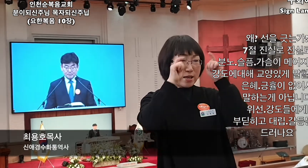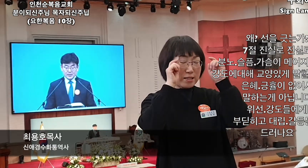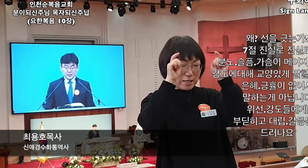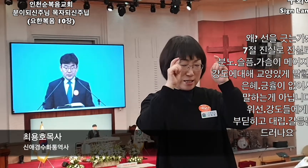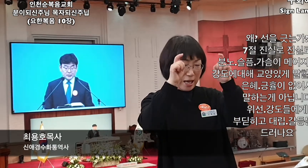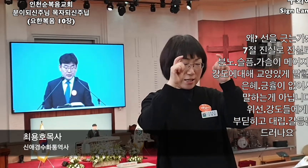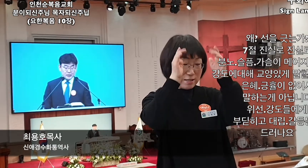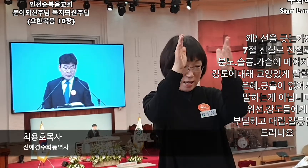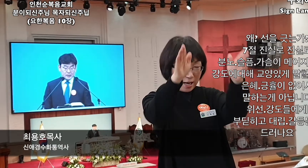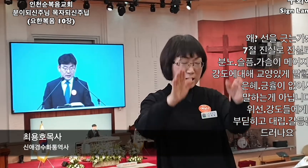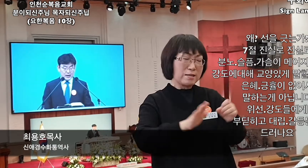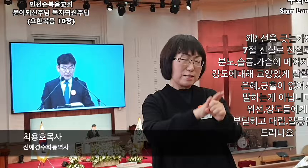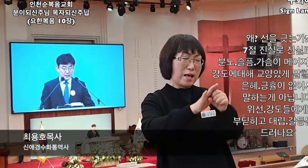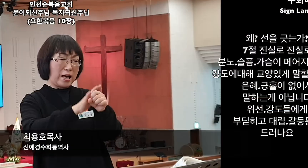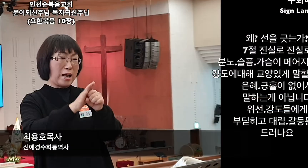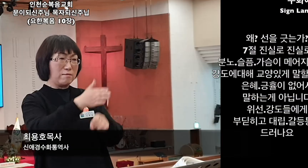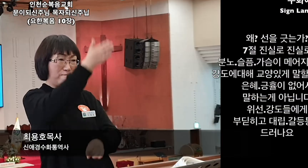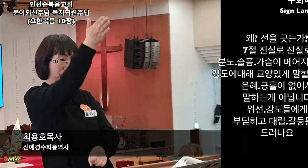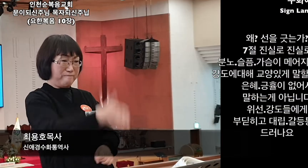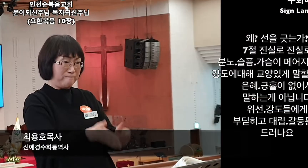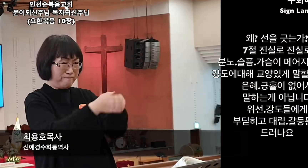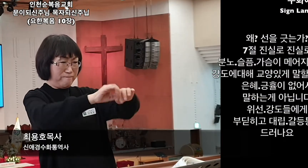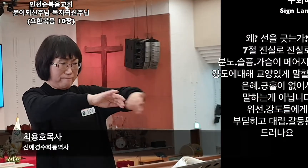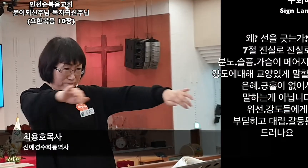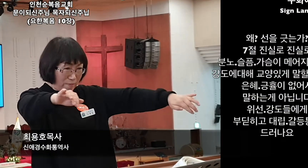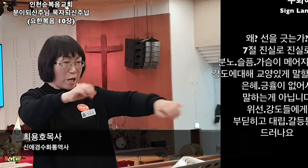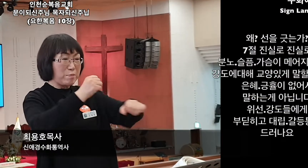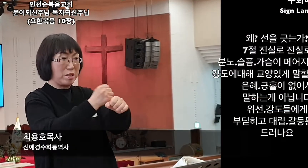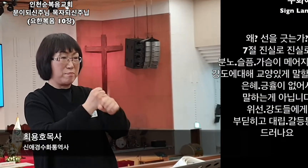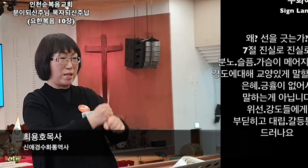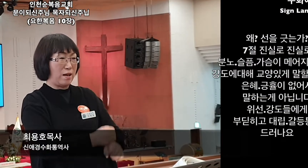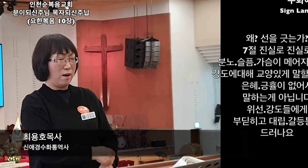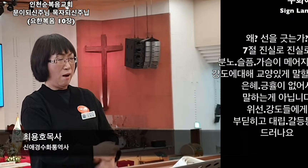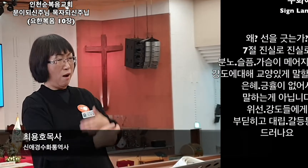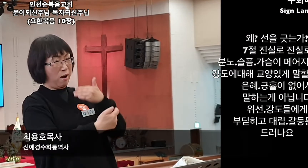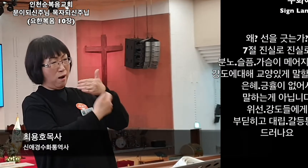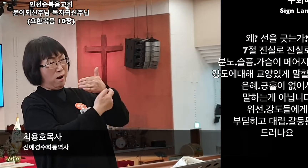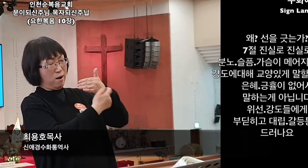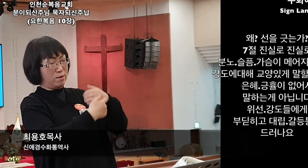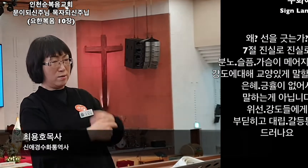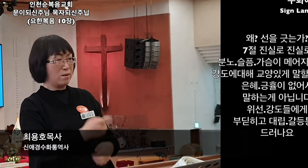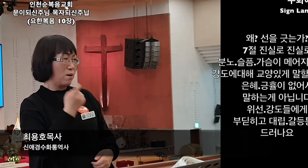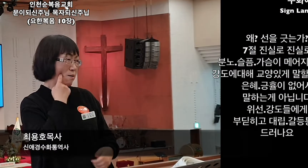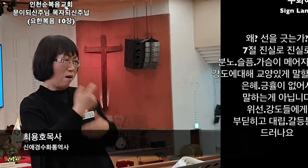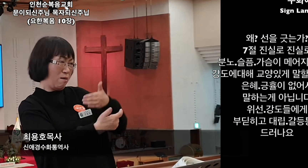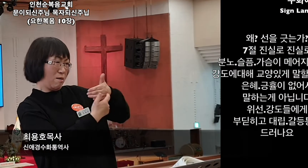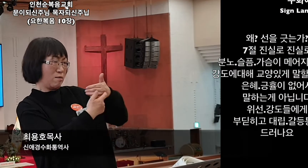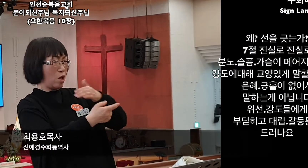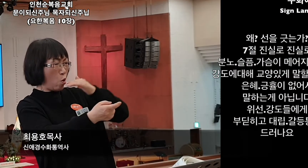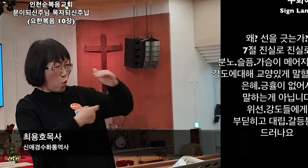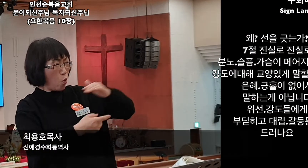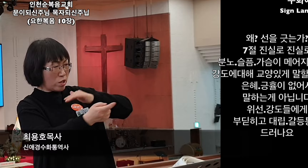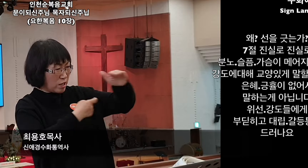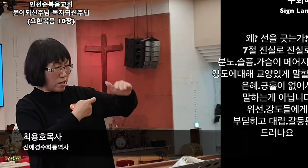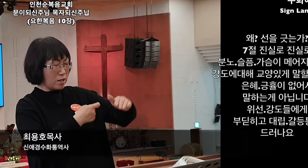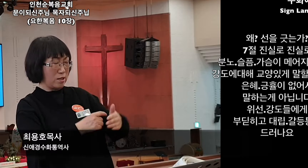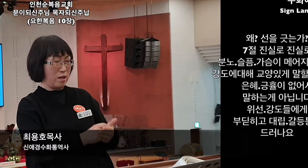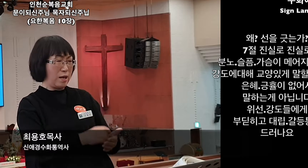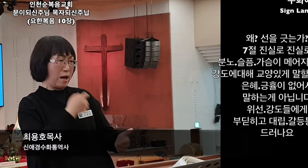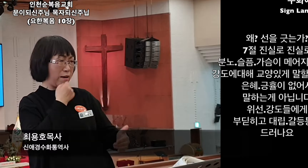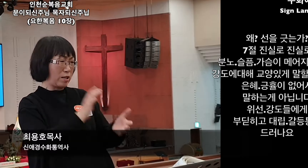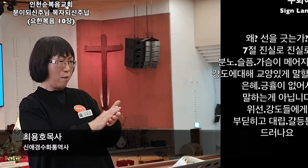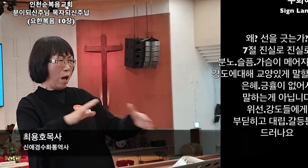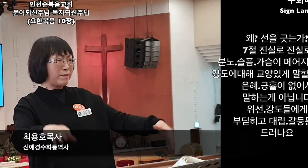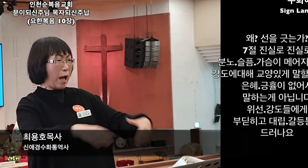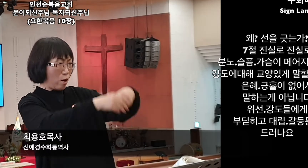사랑이 이 선을 긋게 만드는 겁니다. 위선자들과 기회주의자들, 도둑과 강도들에게 뭔가 타협하는 것,